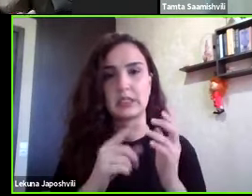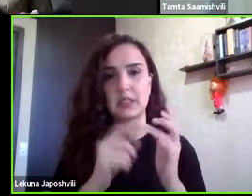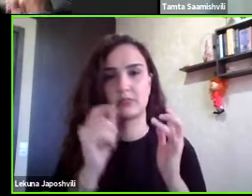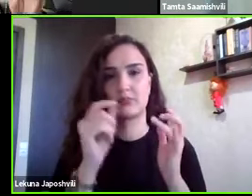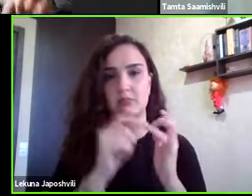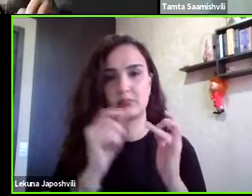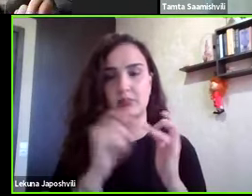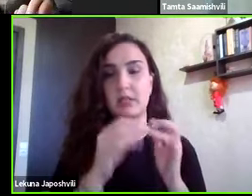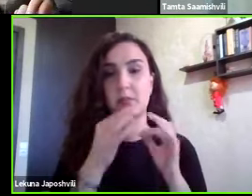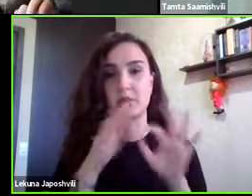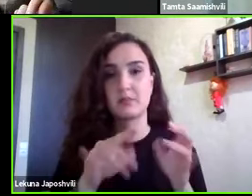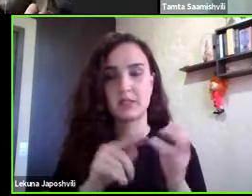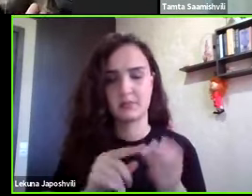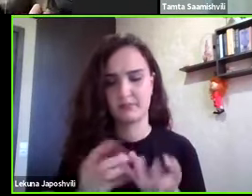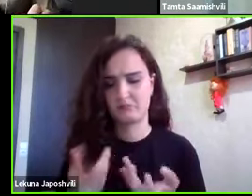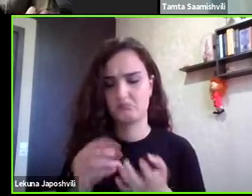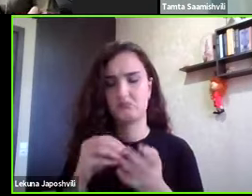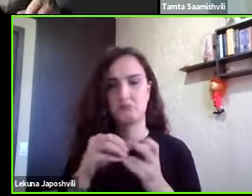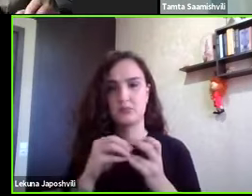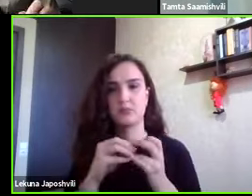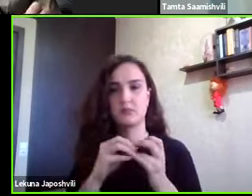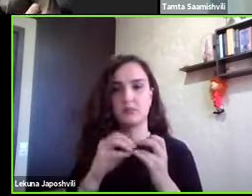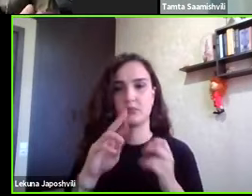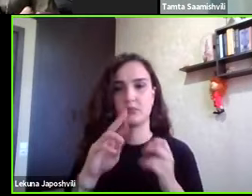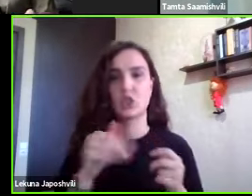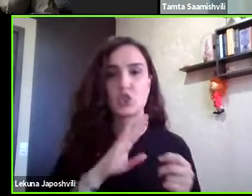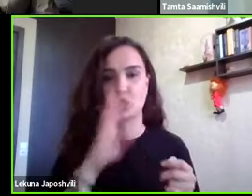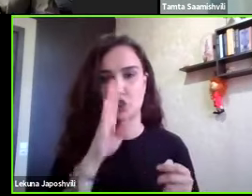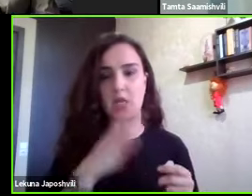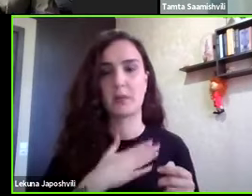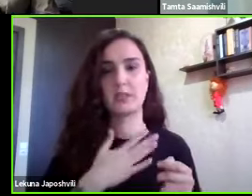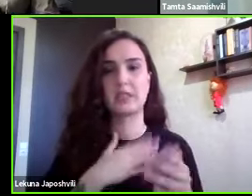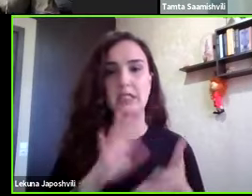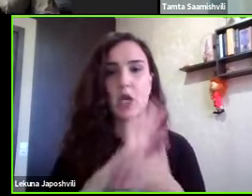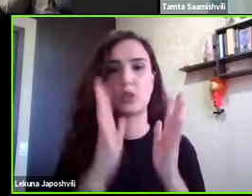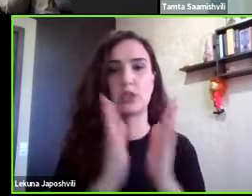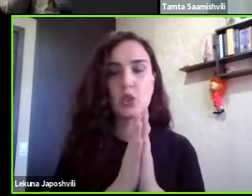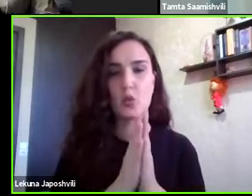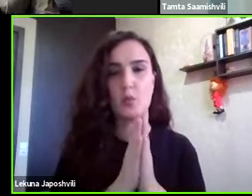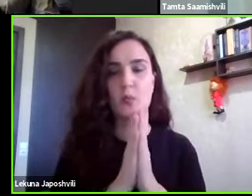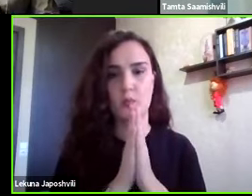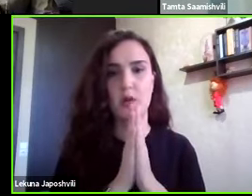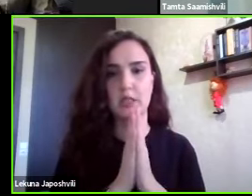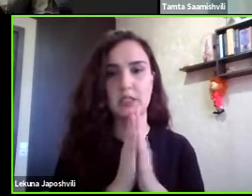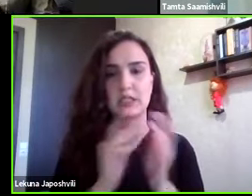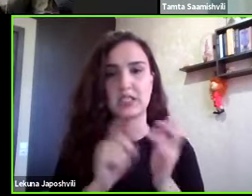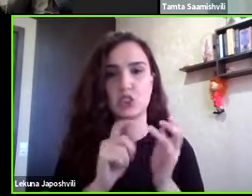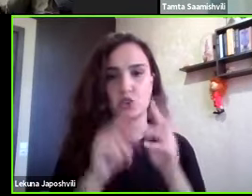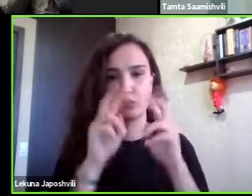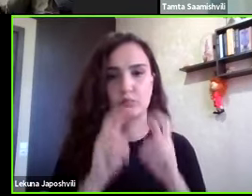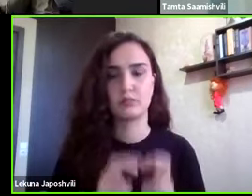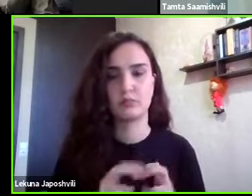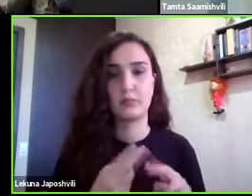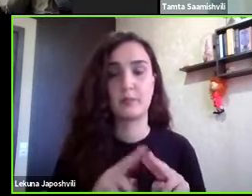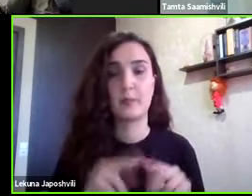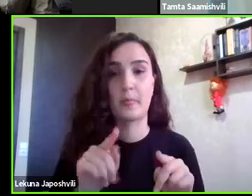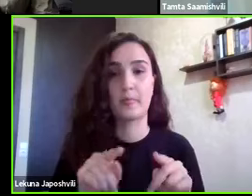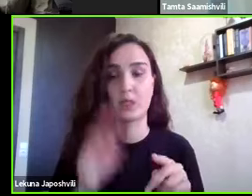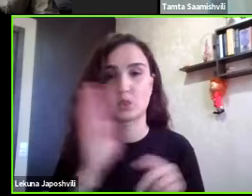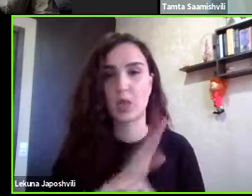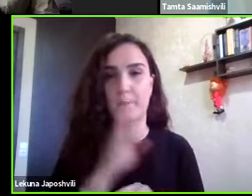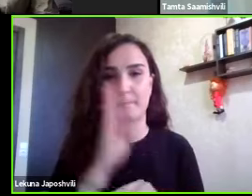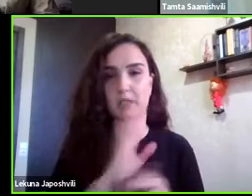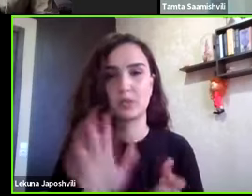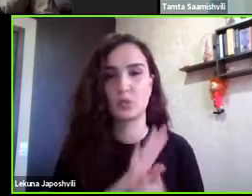ნებისმიერ თითზე. და ჟანგბადის რაოდენობას გვიზომავს სისხლში. ეხა ჟანგბადის